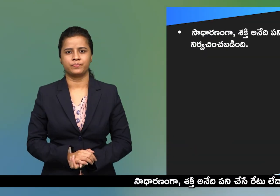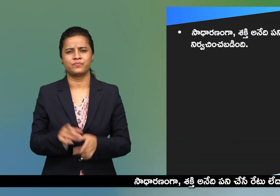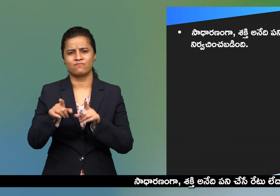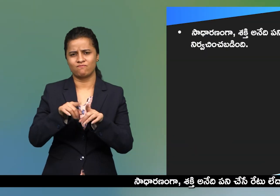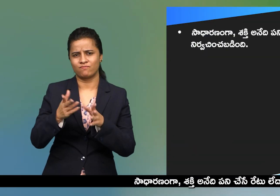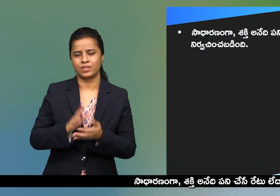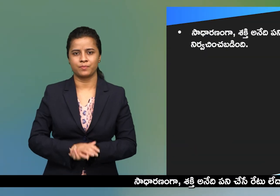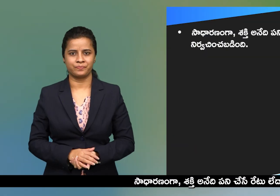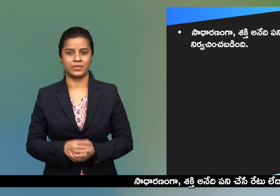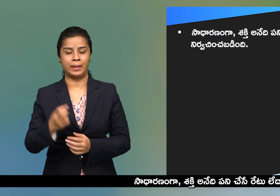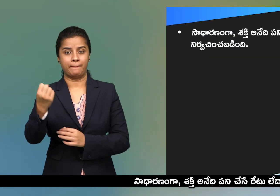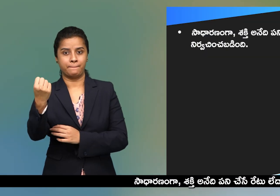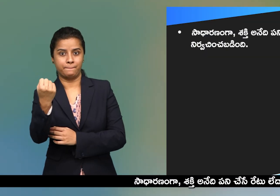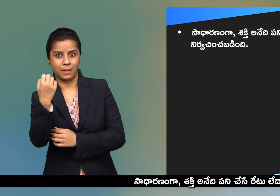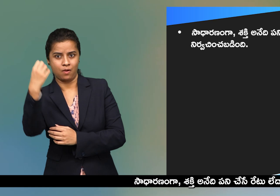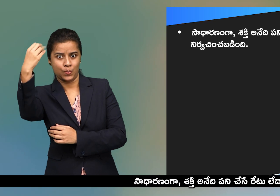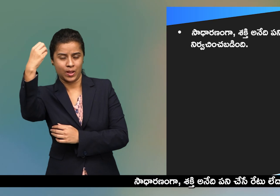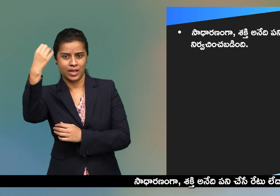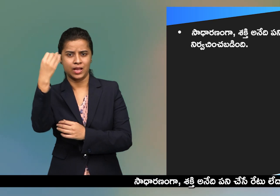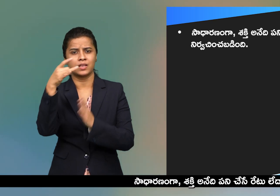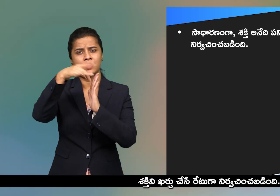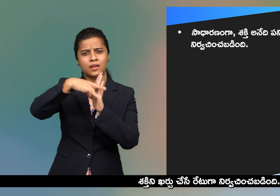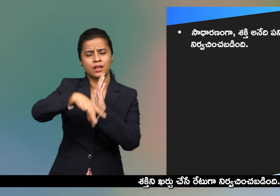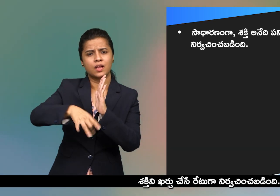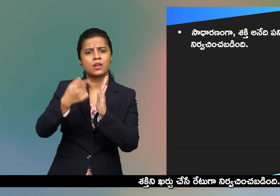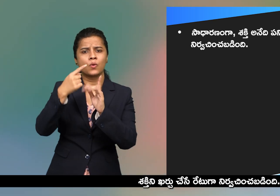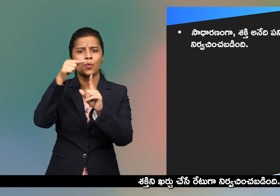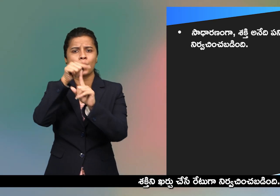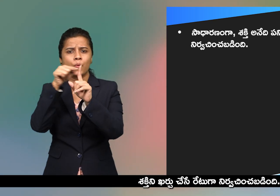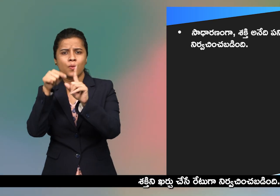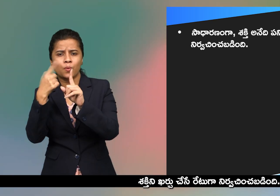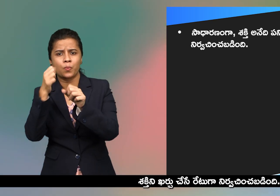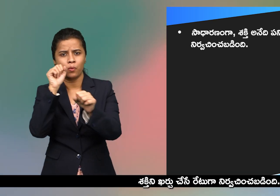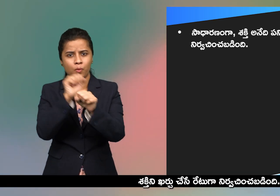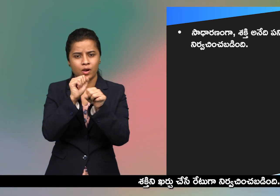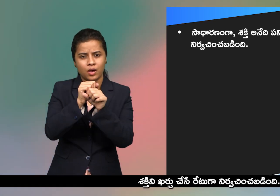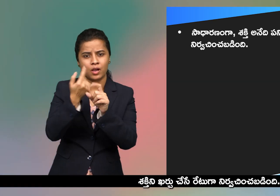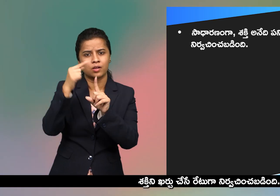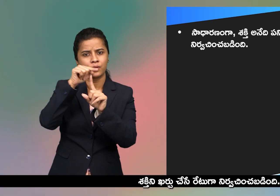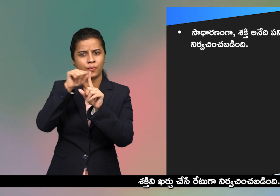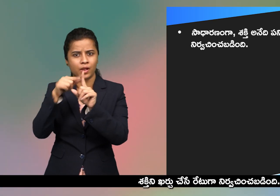సాధారణంగా శక్తి అనేది పనిచేసే రేటు లేదా శక్తిని ఖర్చు చేసే రేటుగా నిర్వచించబడింది.